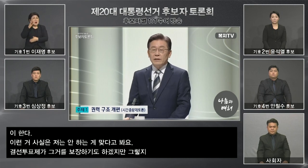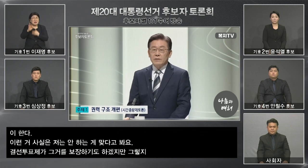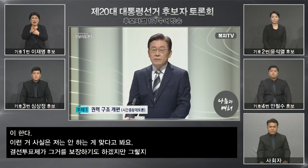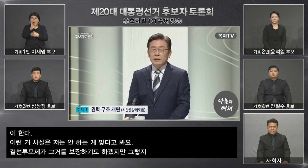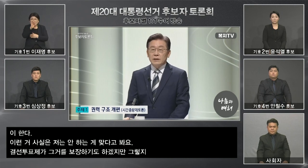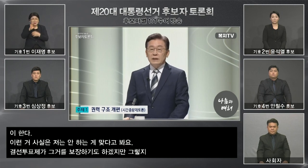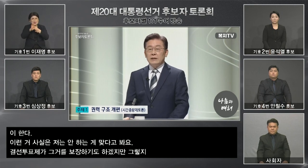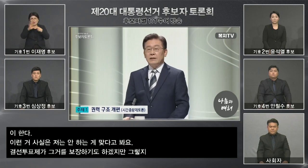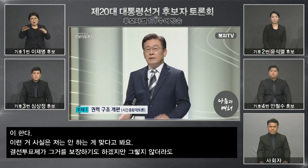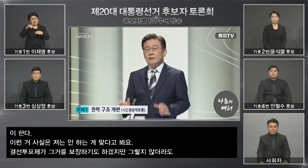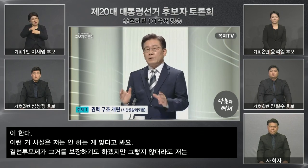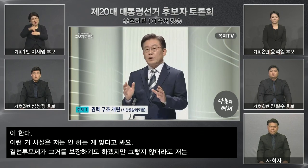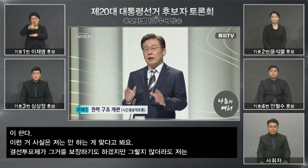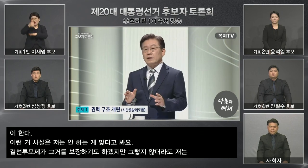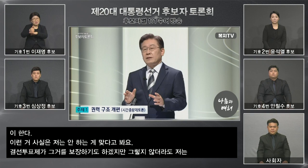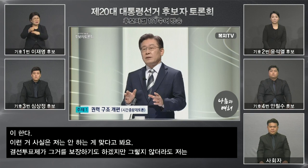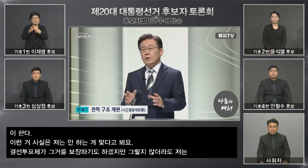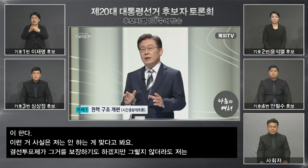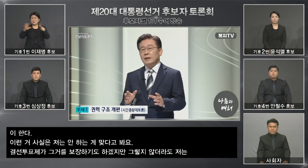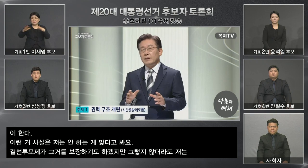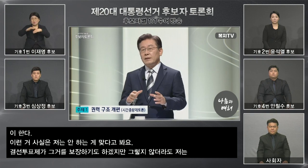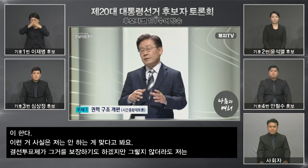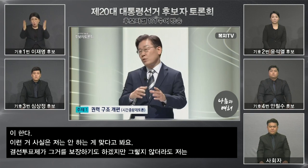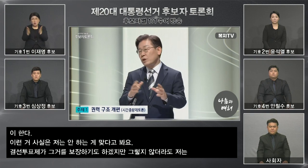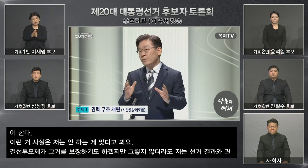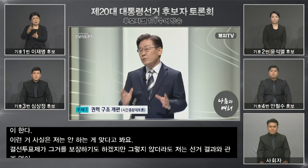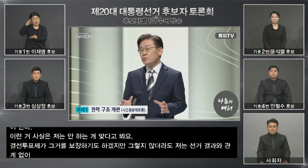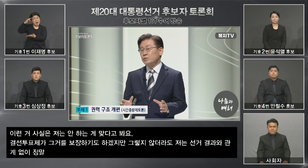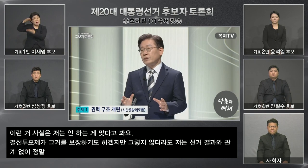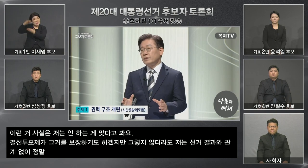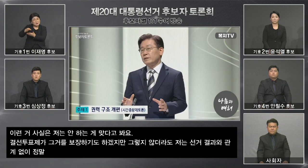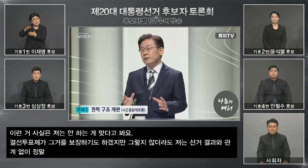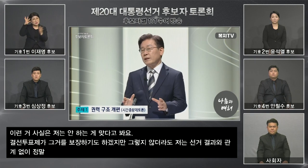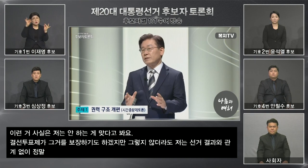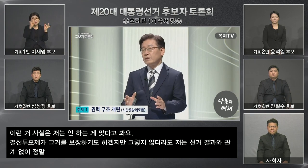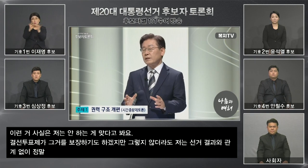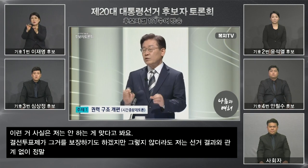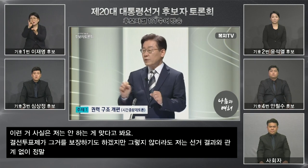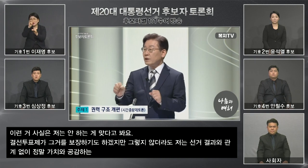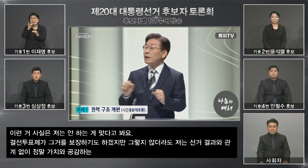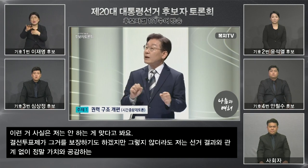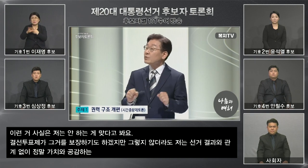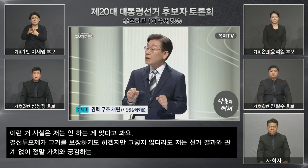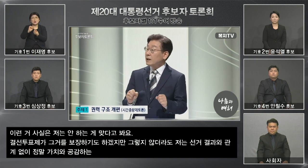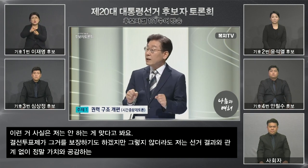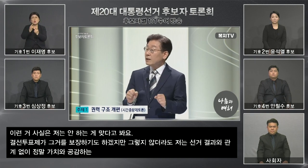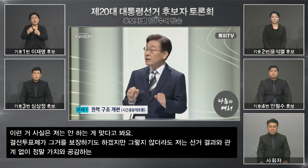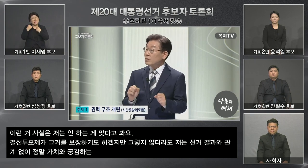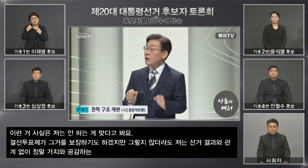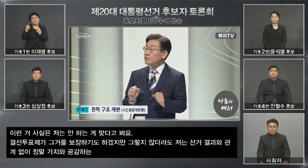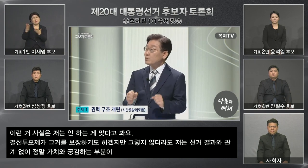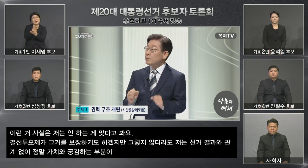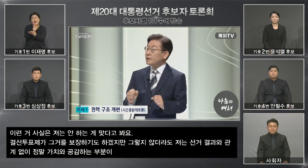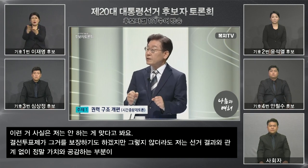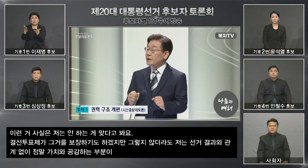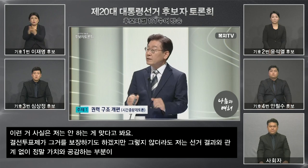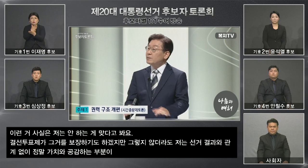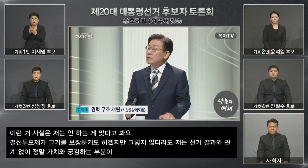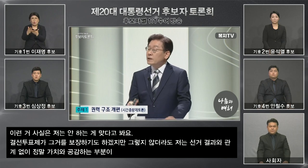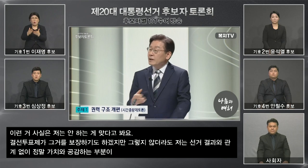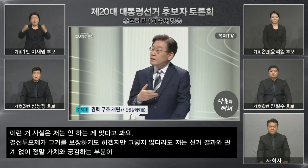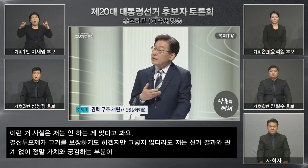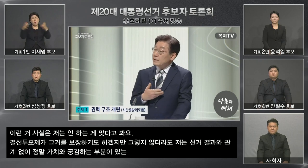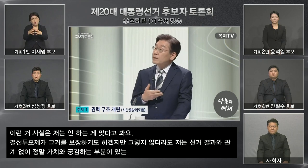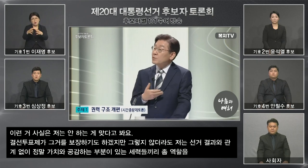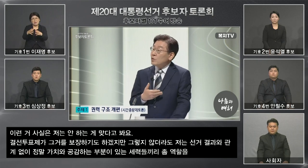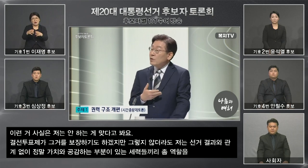결과와 관계없이 정말 가치와 공감한 부분이 있는 세력들끼리 좀 역할을 나누자. 통합 전무 만들자.